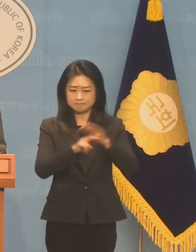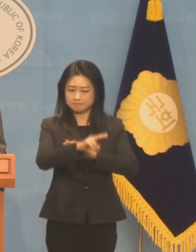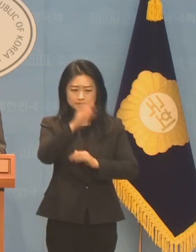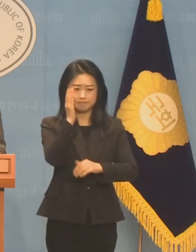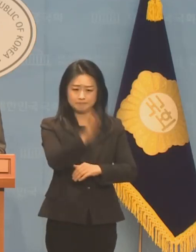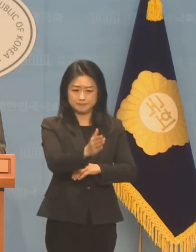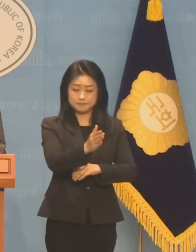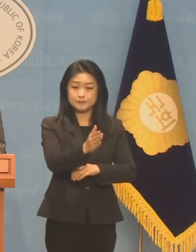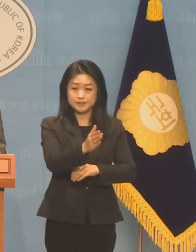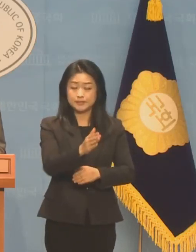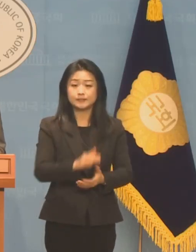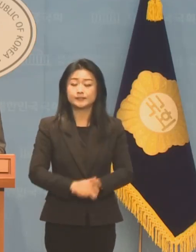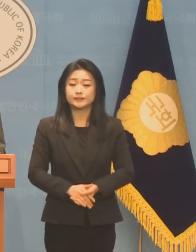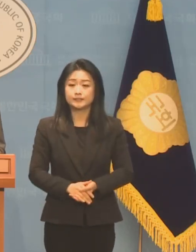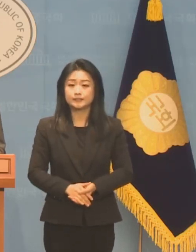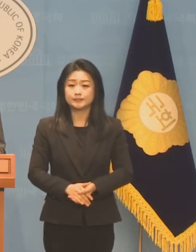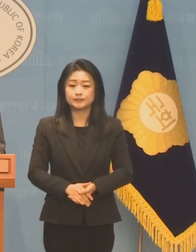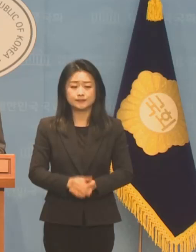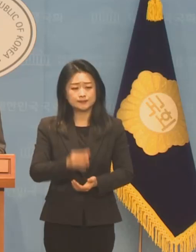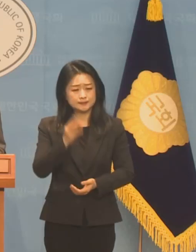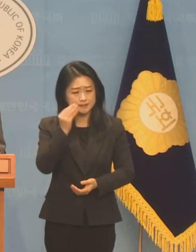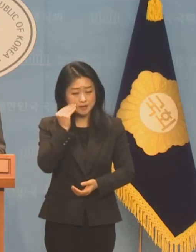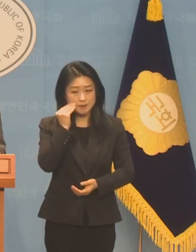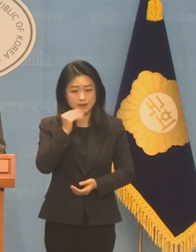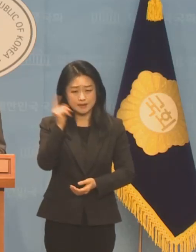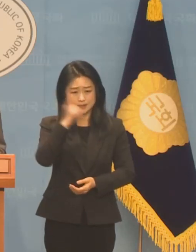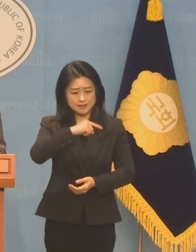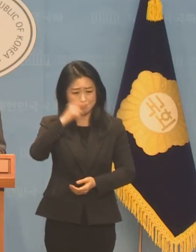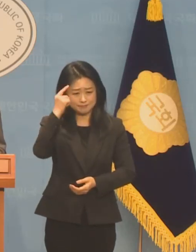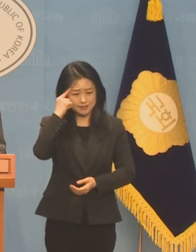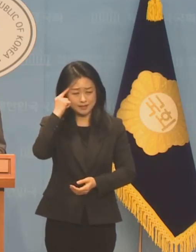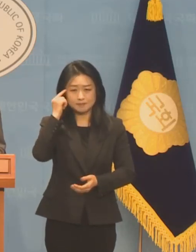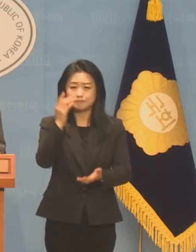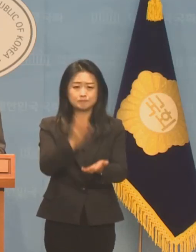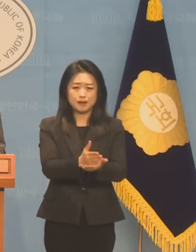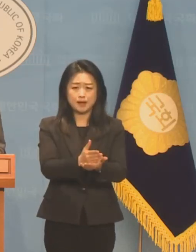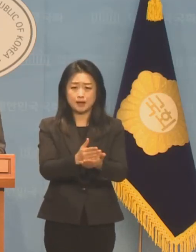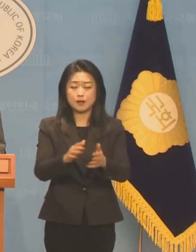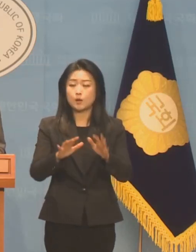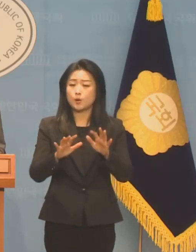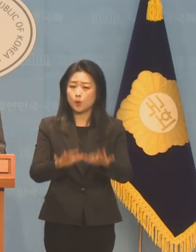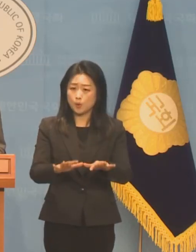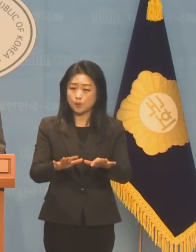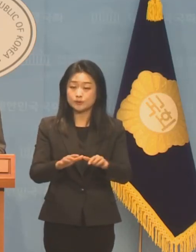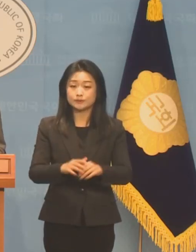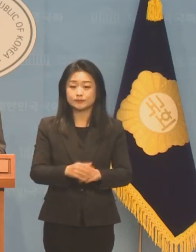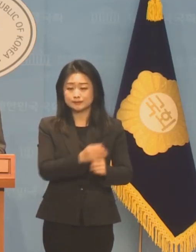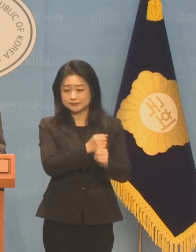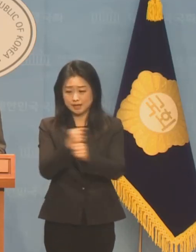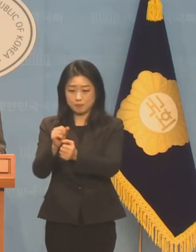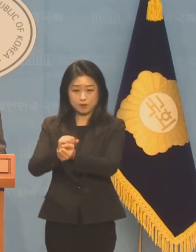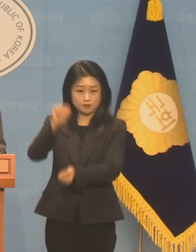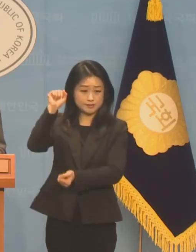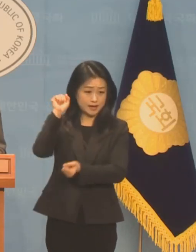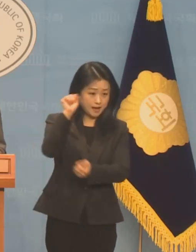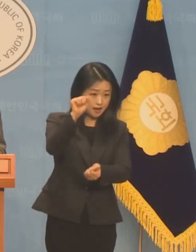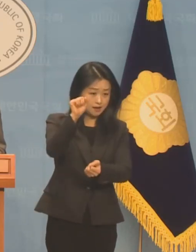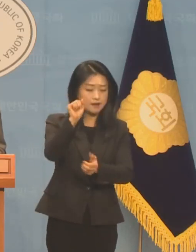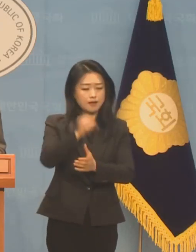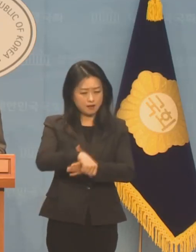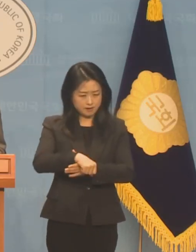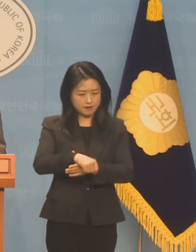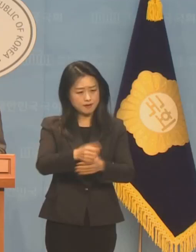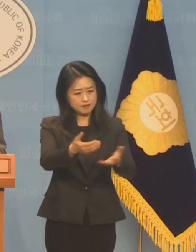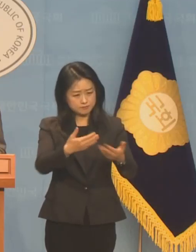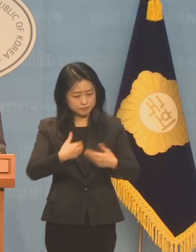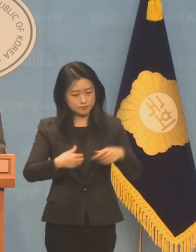없습니다. 부디 망상에서 깨어나 오늘이라도 체포영장 집행에